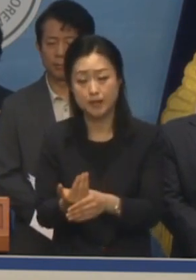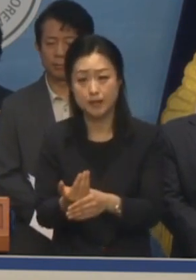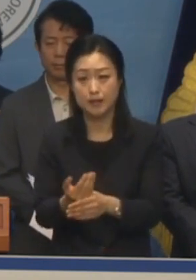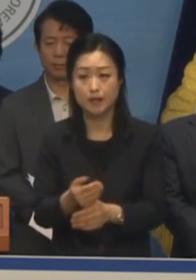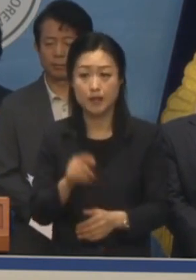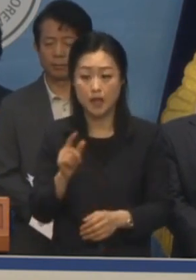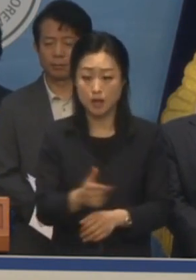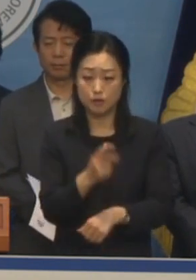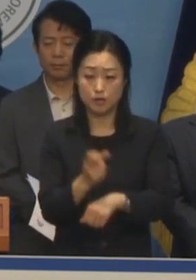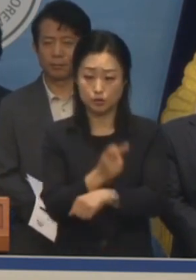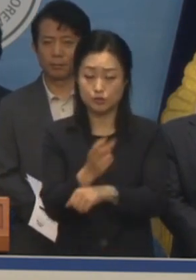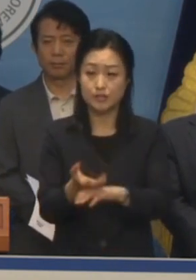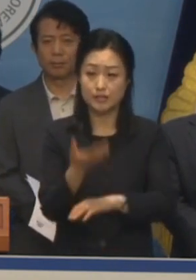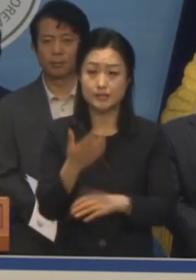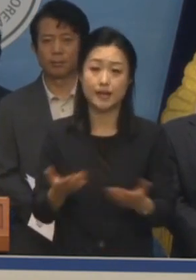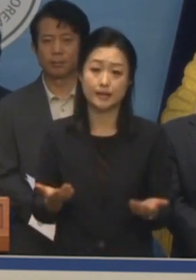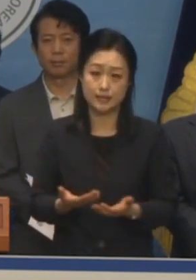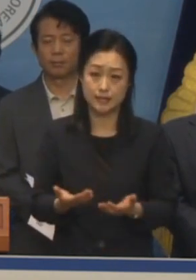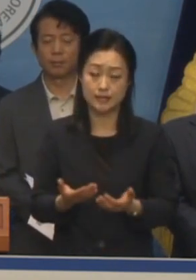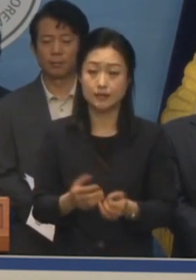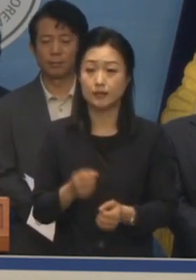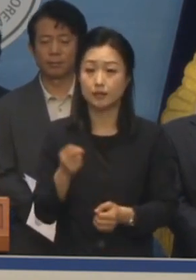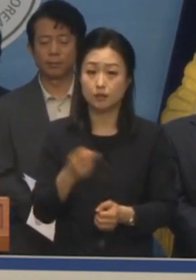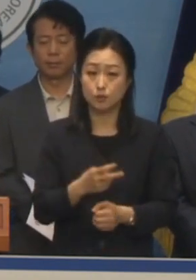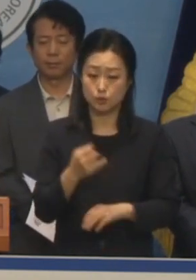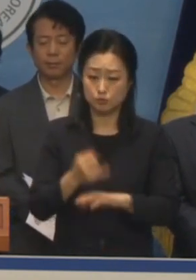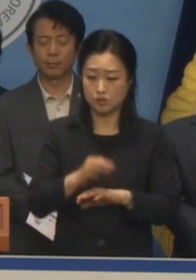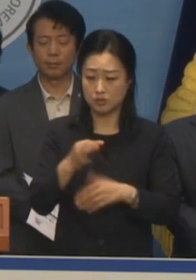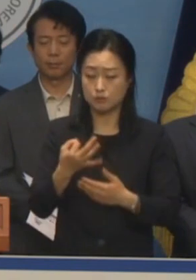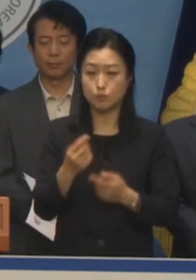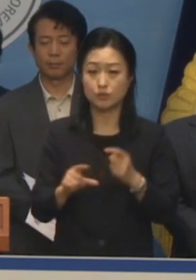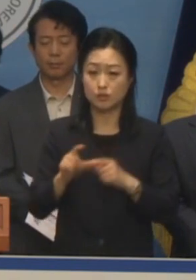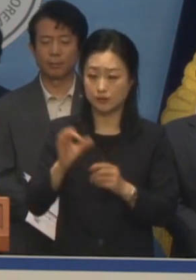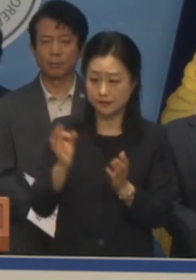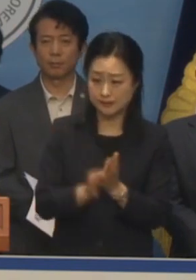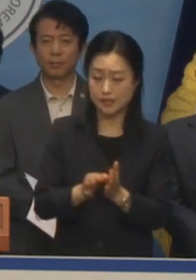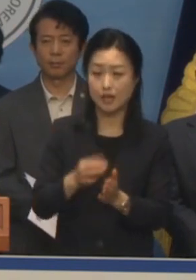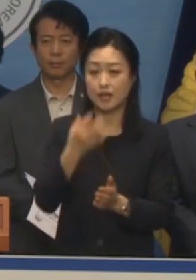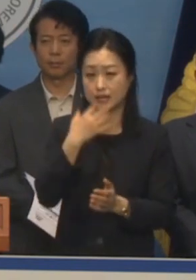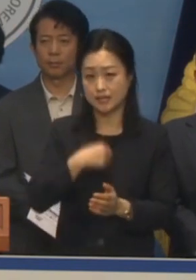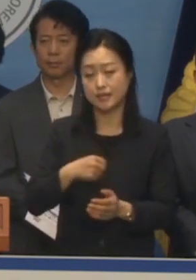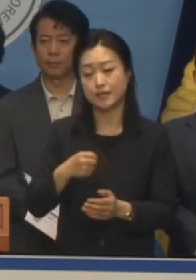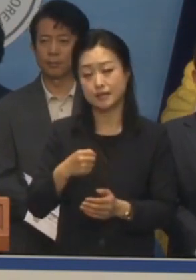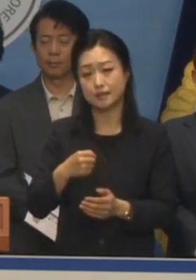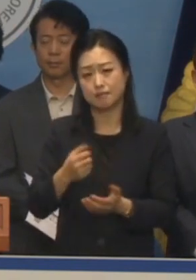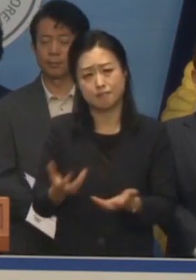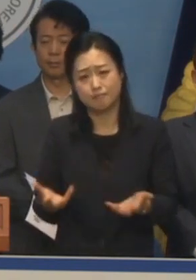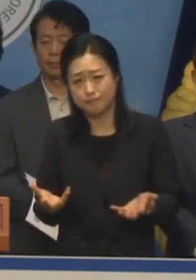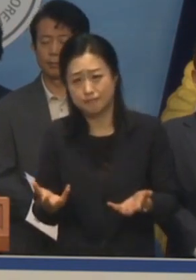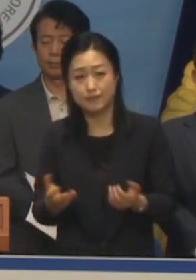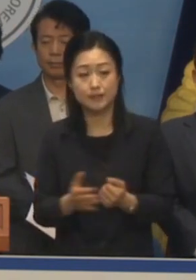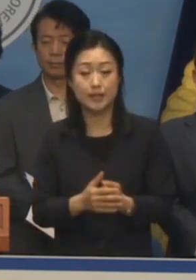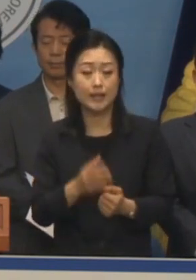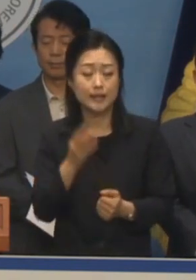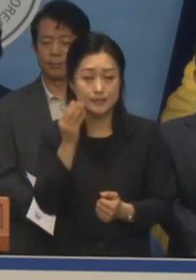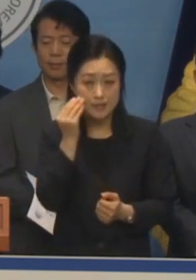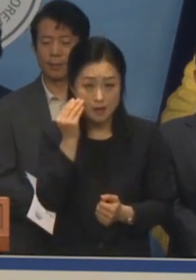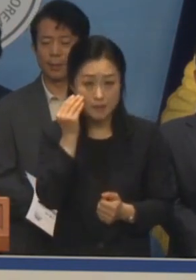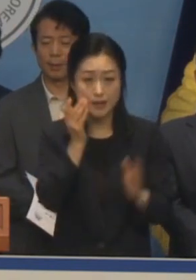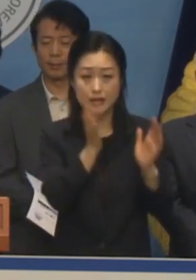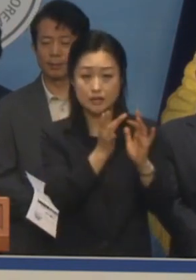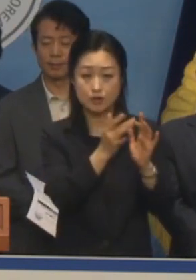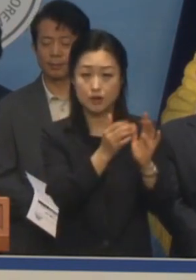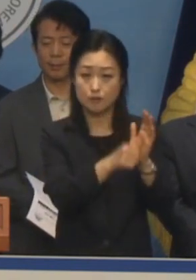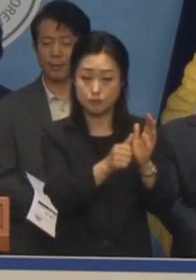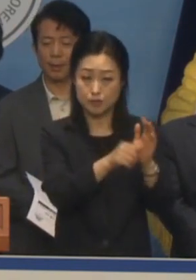하루 12시간 이상 일하며 심지어 최저임금보다 못한 수익을 가져가고 있습니다. 제발